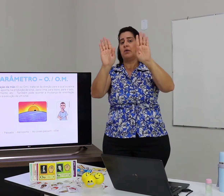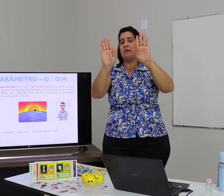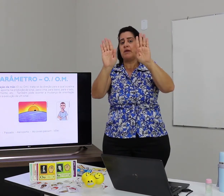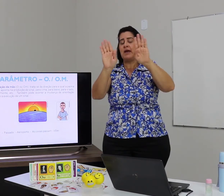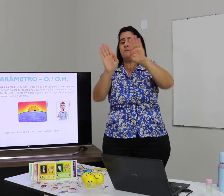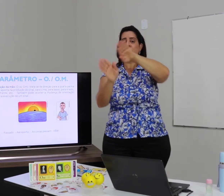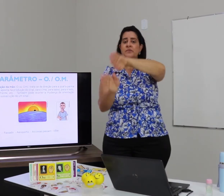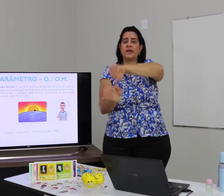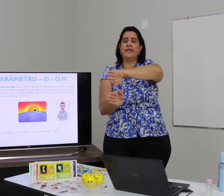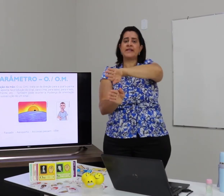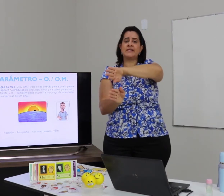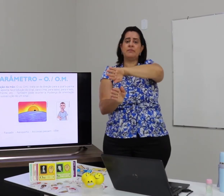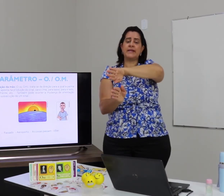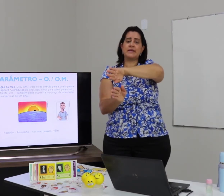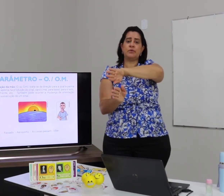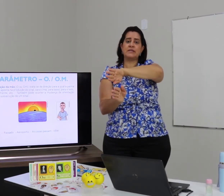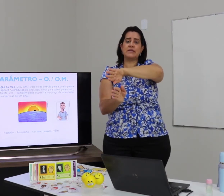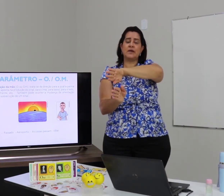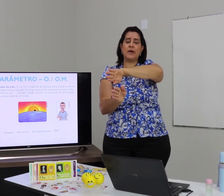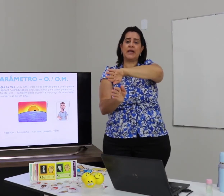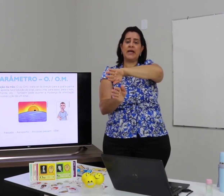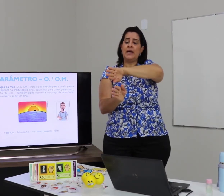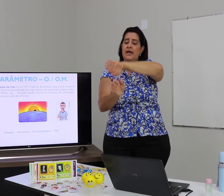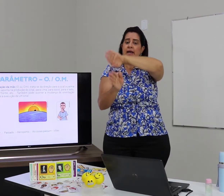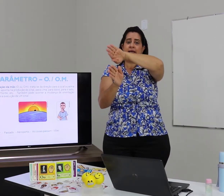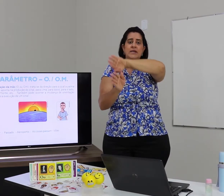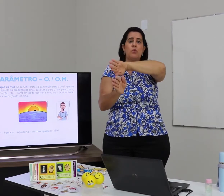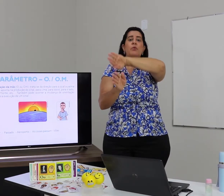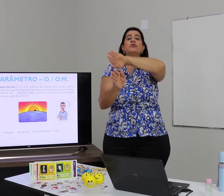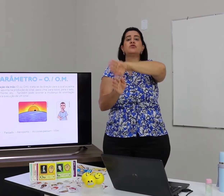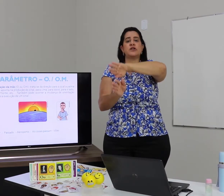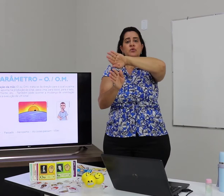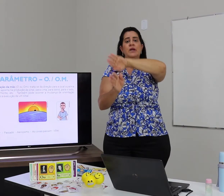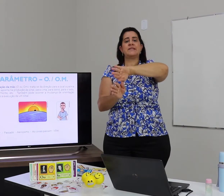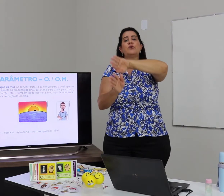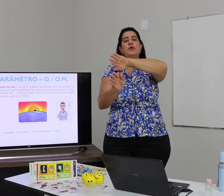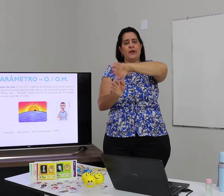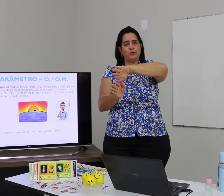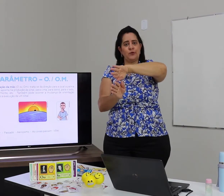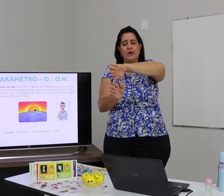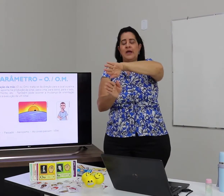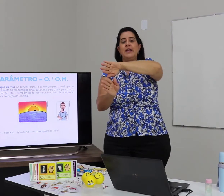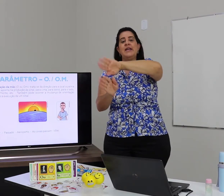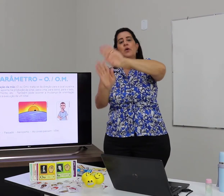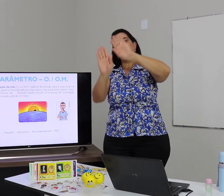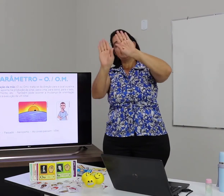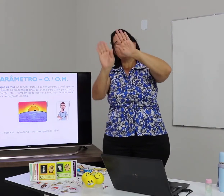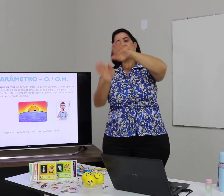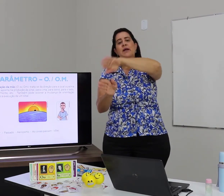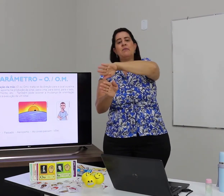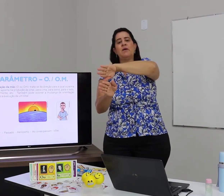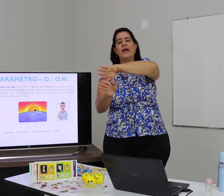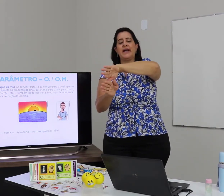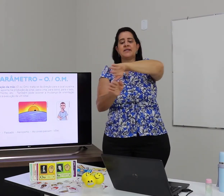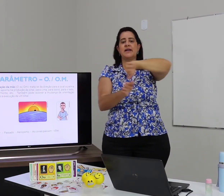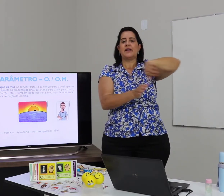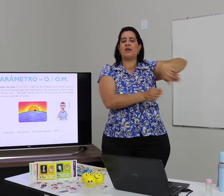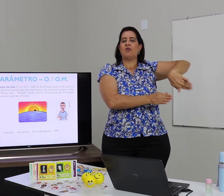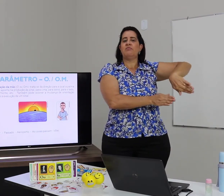em B, nessa posição aqui, esse é o ponto de articulação neutro, e a orientação da mão é essa daqui, ó. Eu